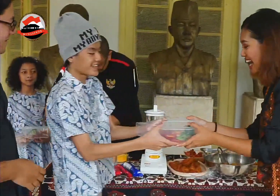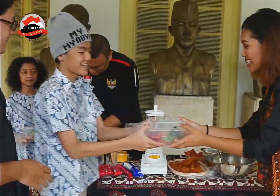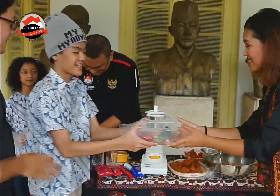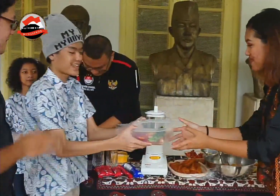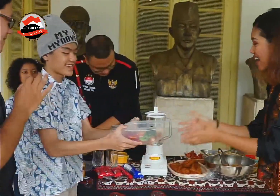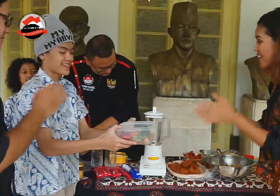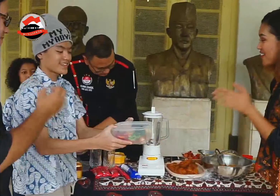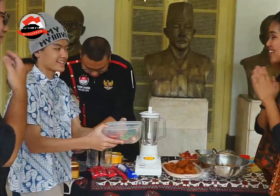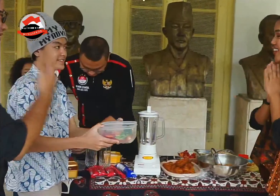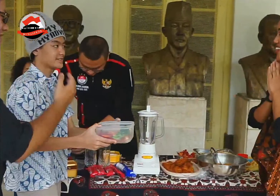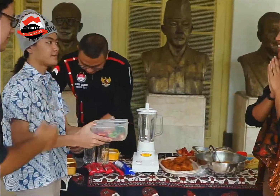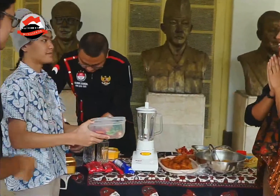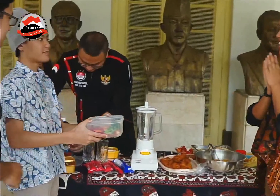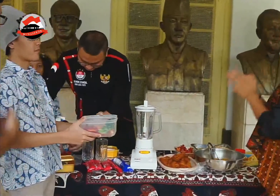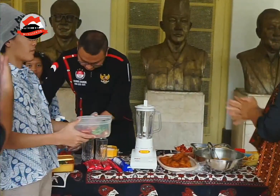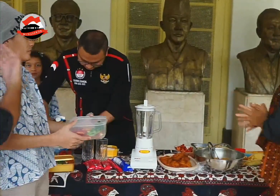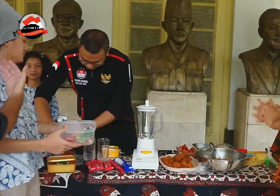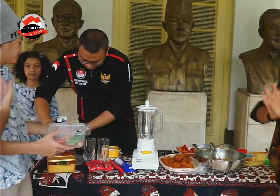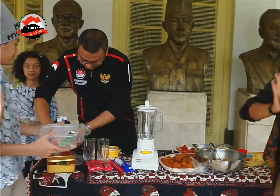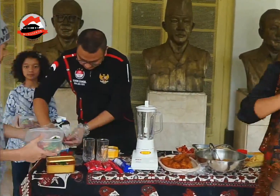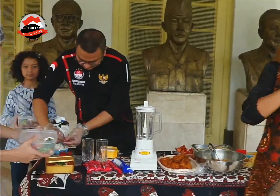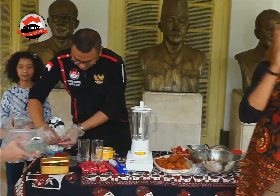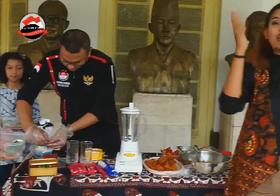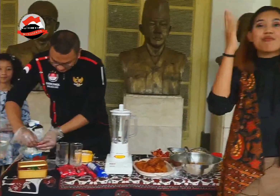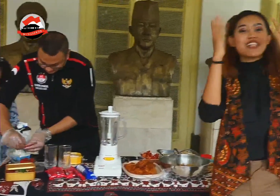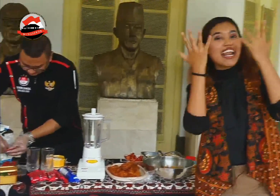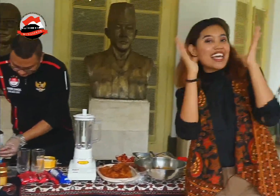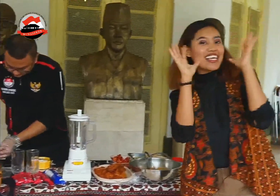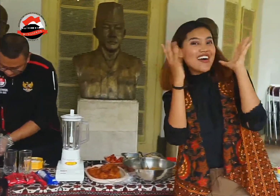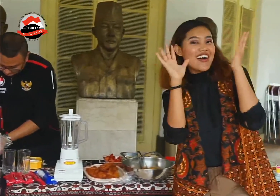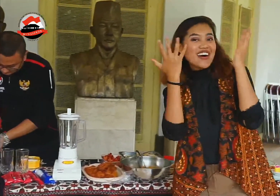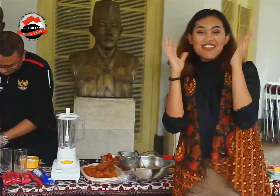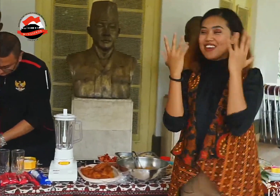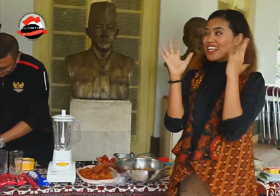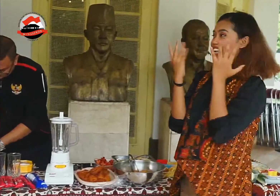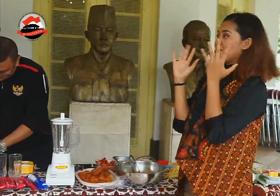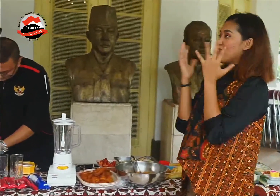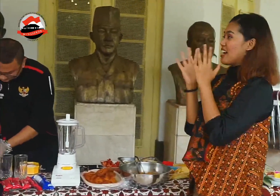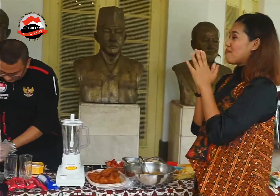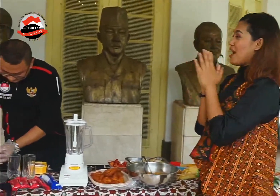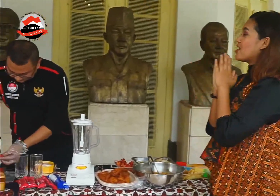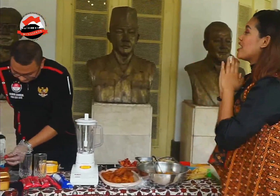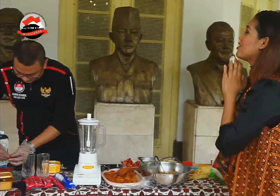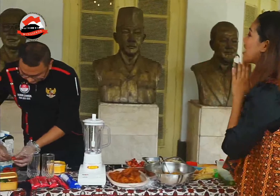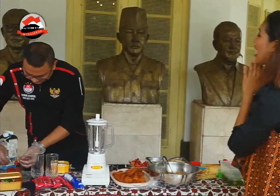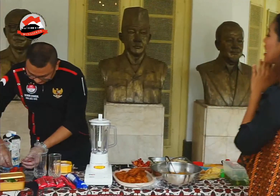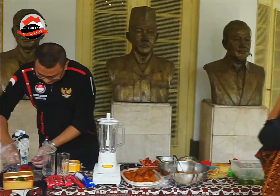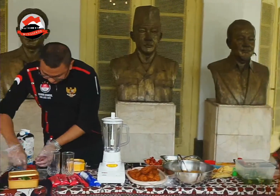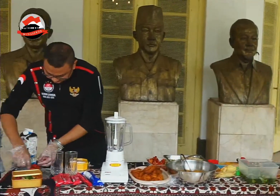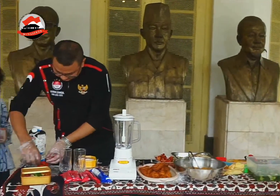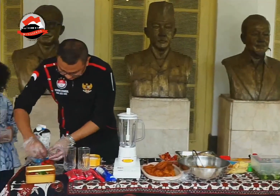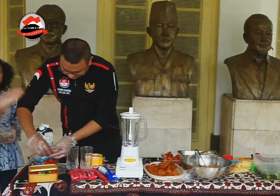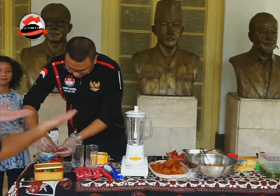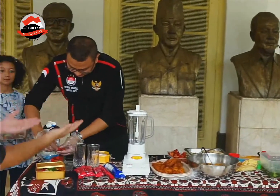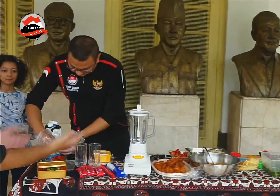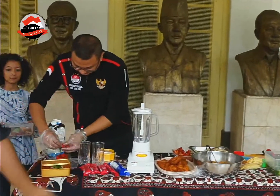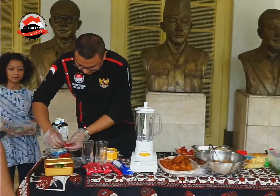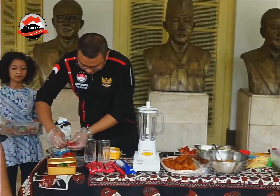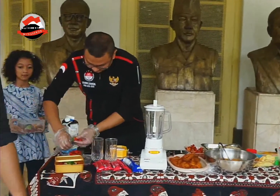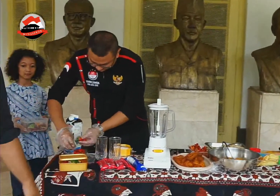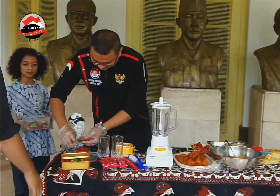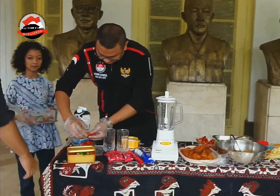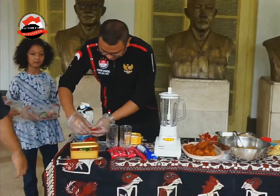Oke, makasih Paul. Oke, kita buat tepuk tangan lagi dong buat Paul dan juga Nada di yang hari ini